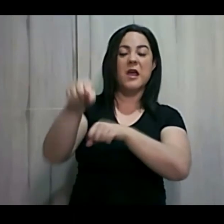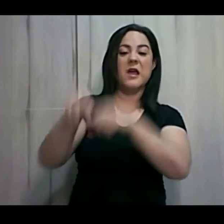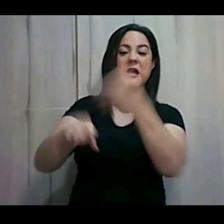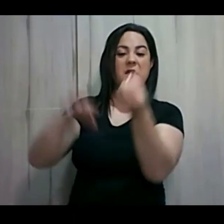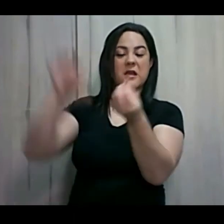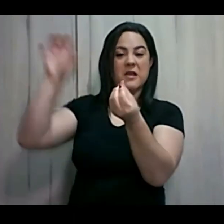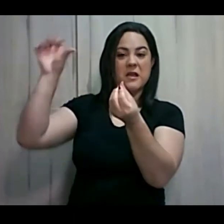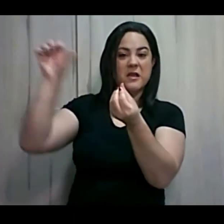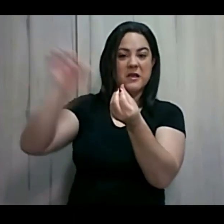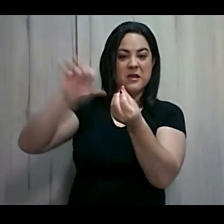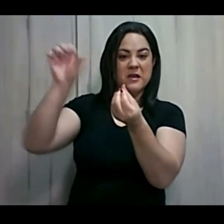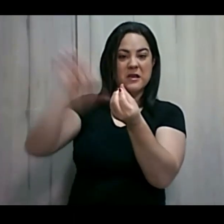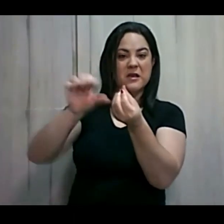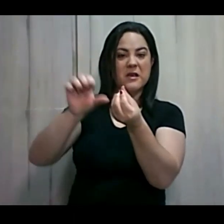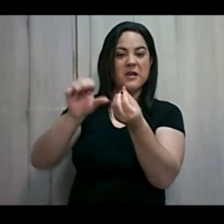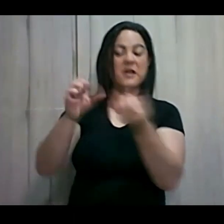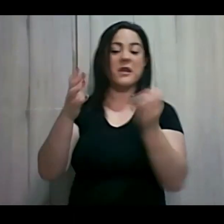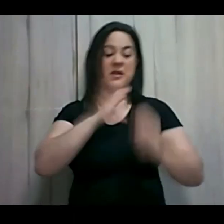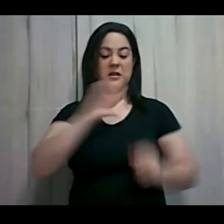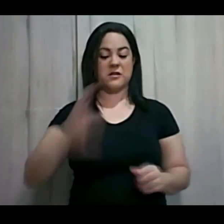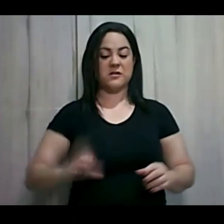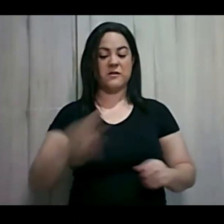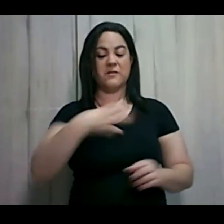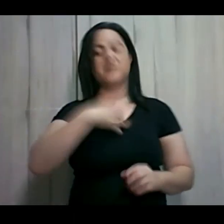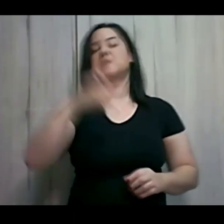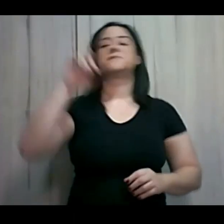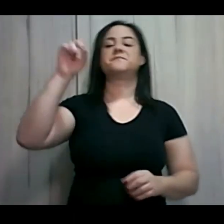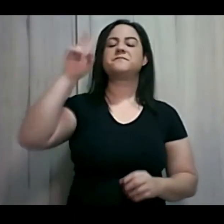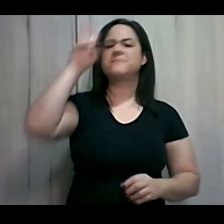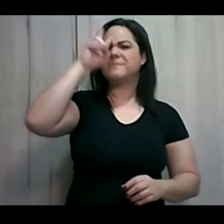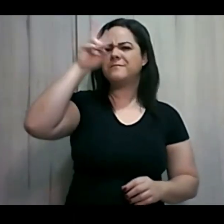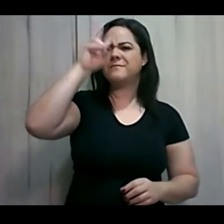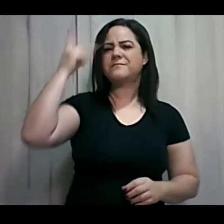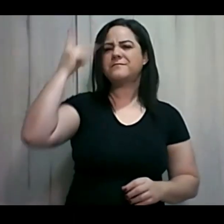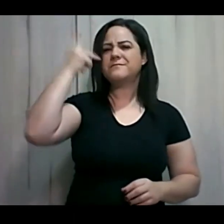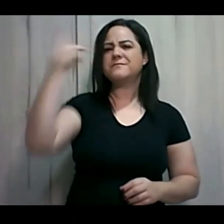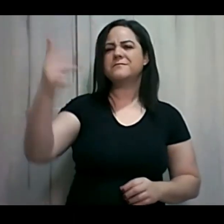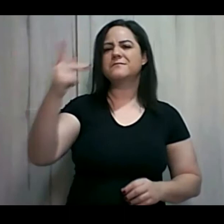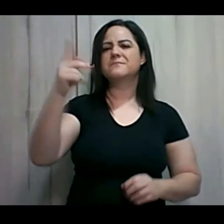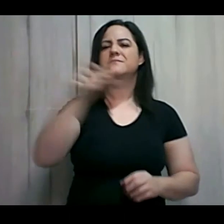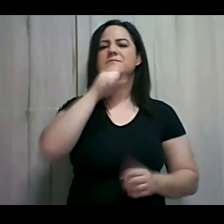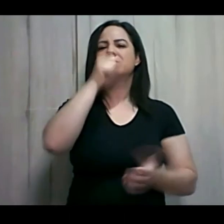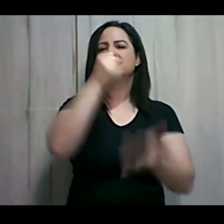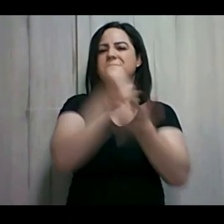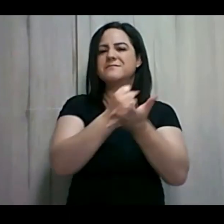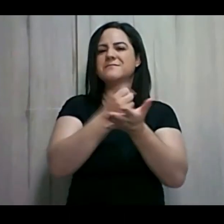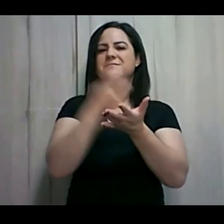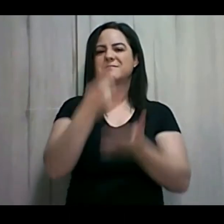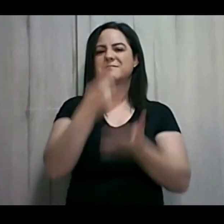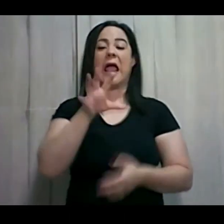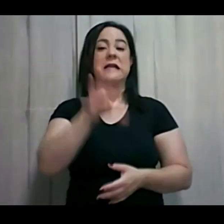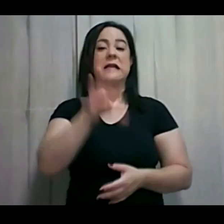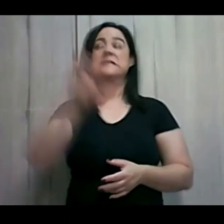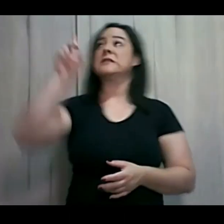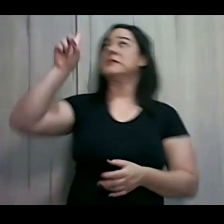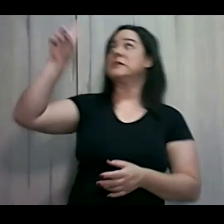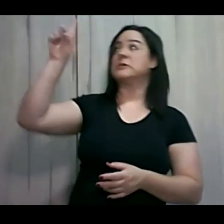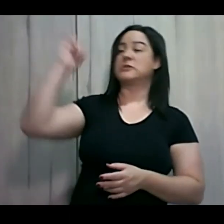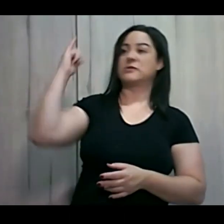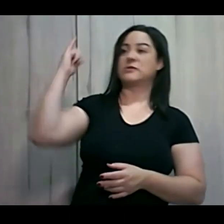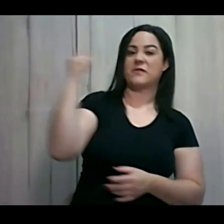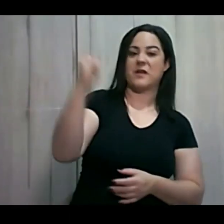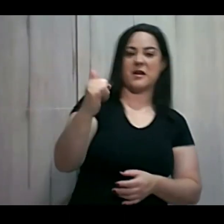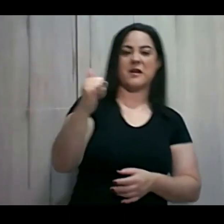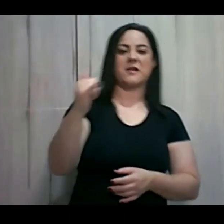frase lembra muito as frases dos profetas do Antigo Testamento. Assim diz o Senhor, assim diz o